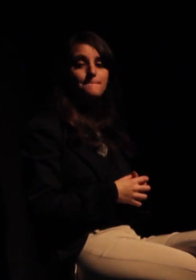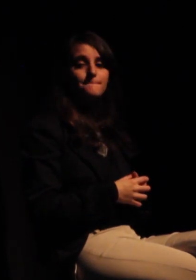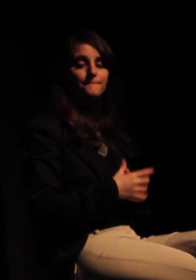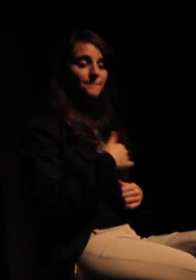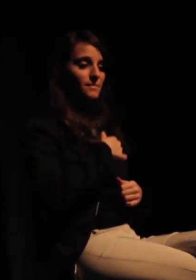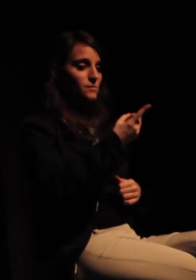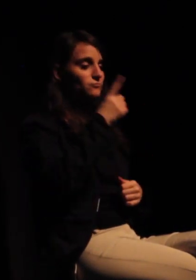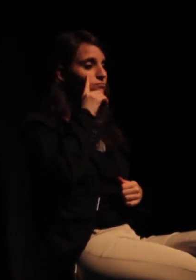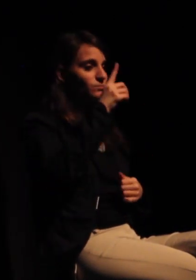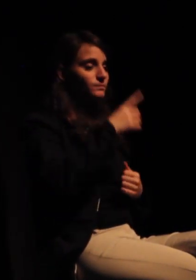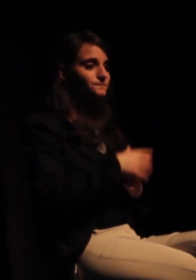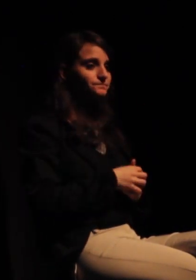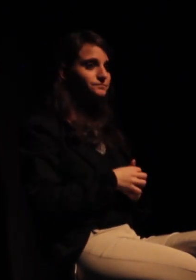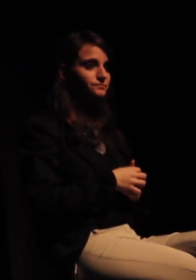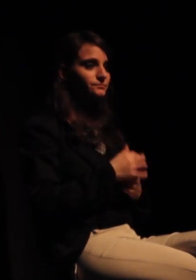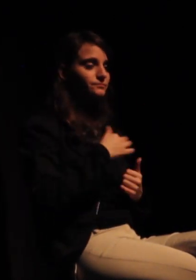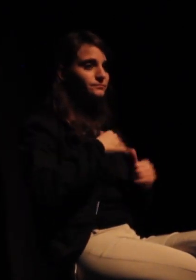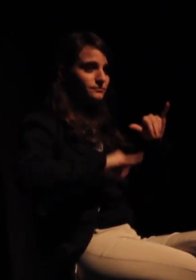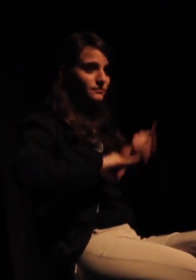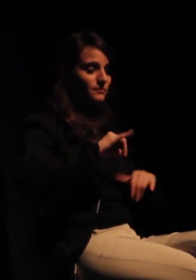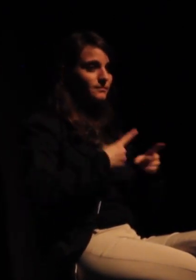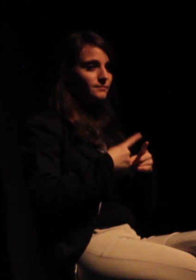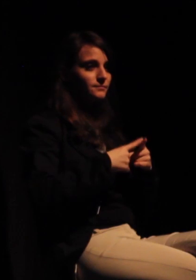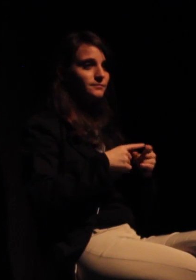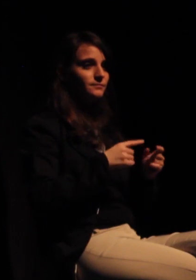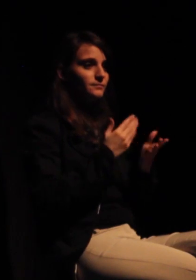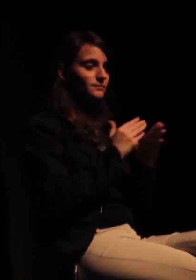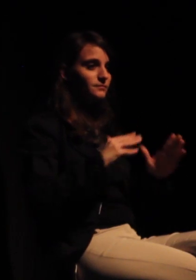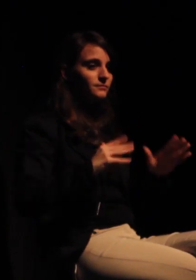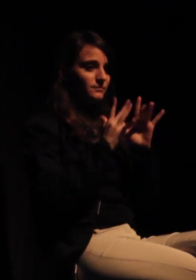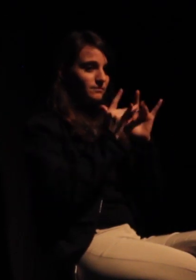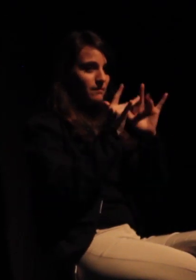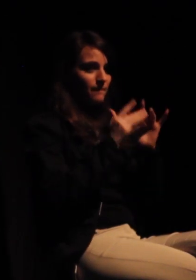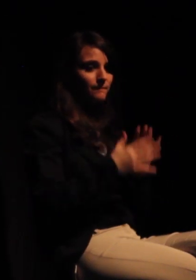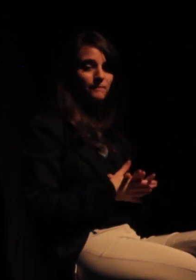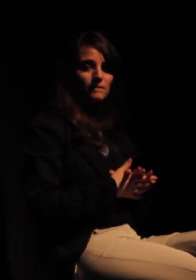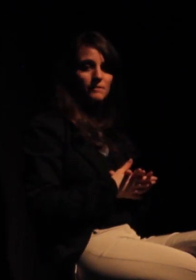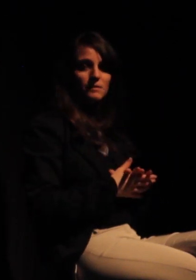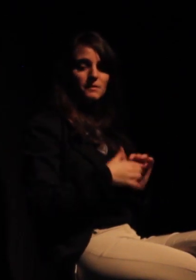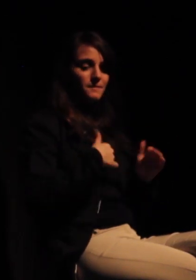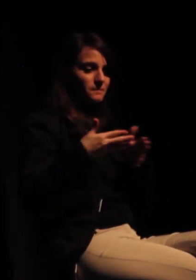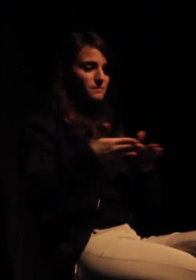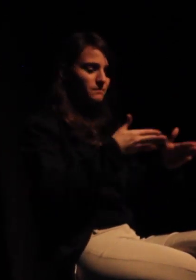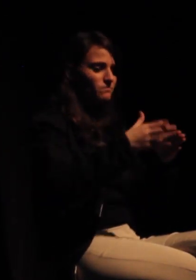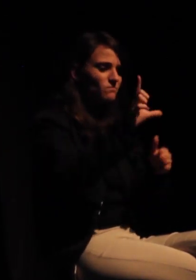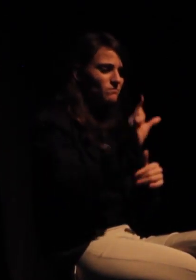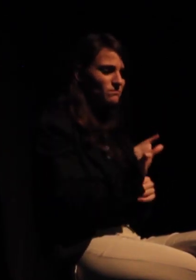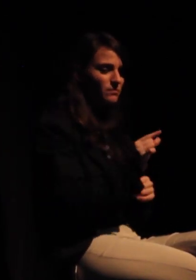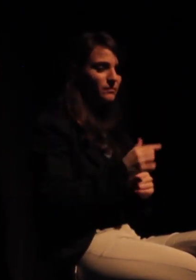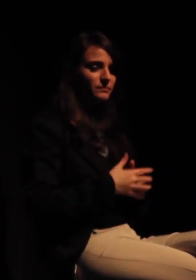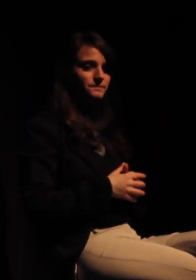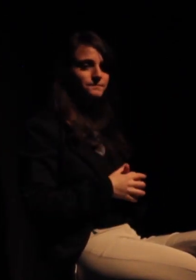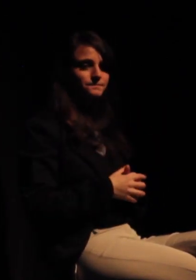Eu vinha um dia pela rua, eu caminho muito. Caminho menos hoje, mas